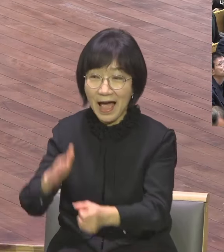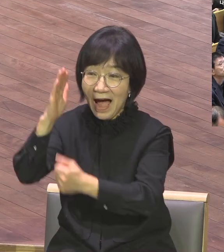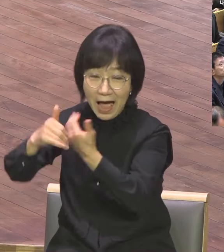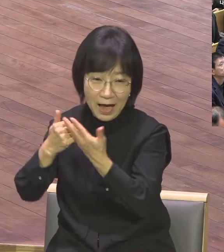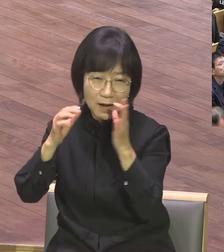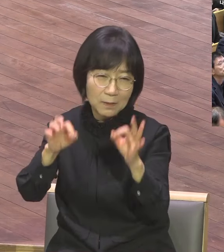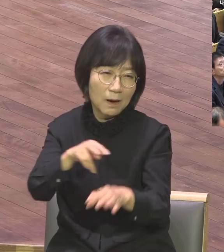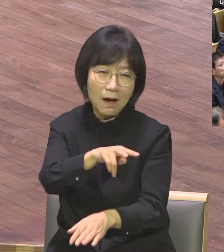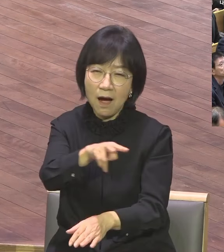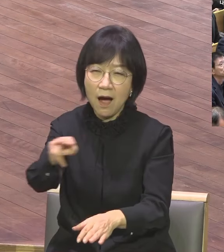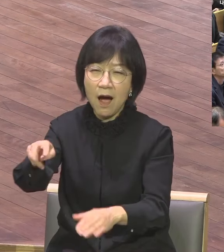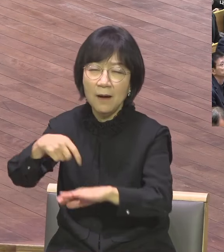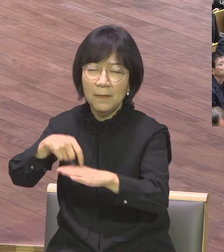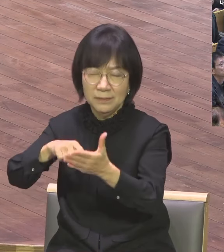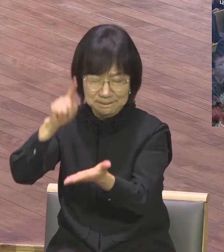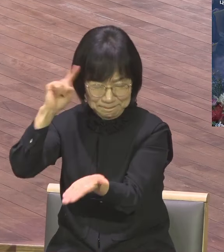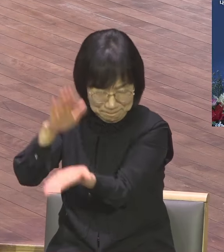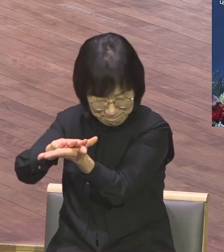하는 현장이다.